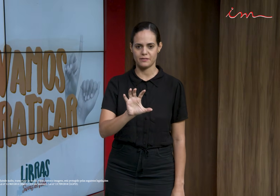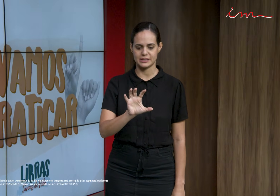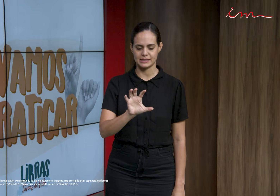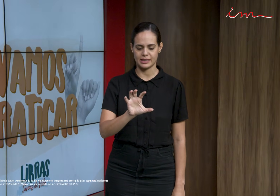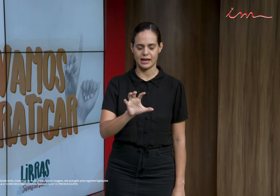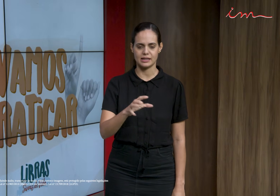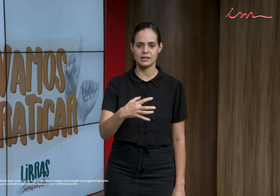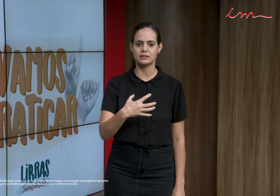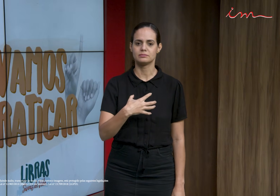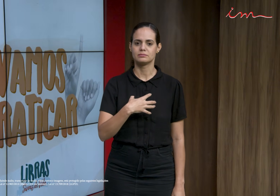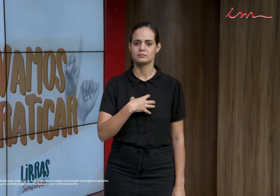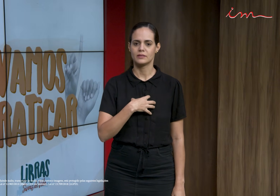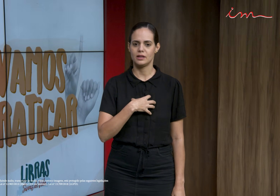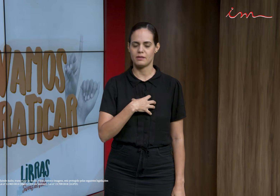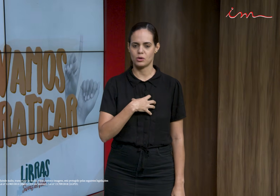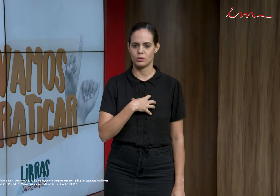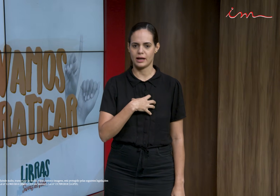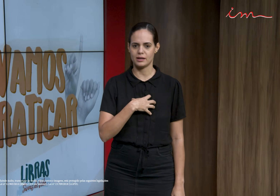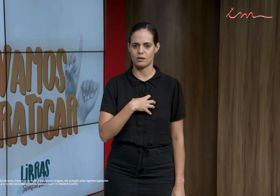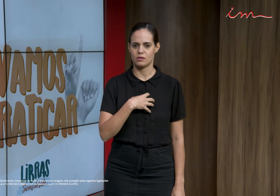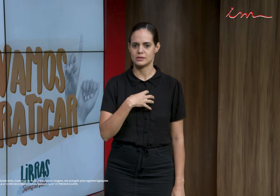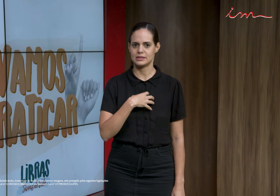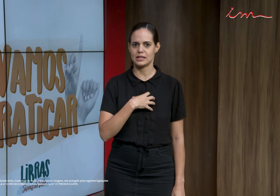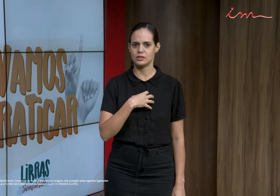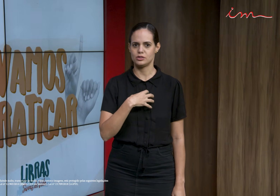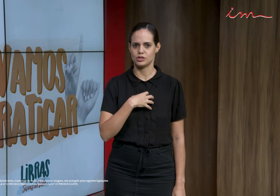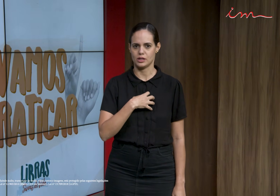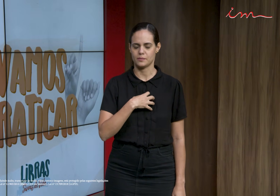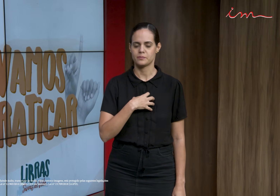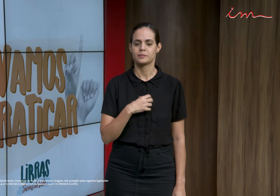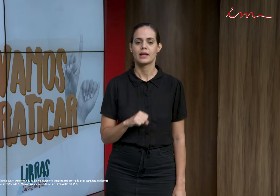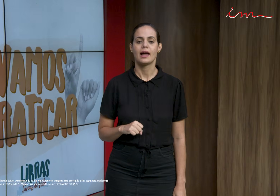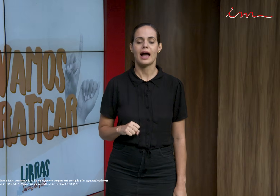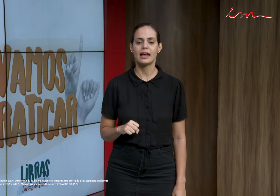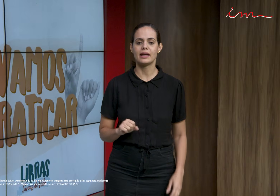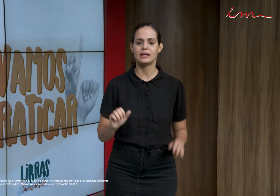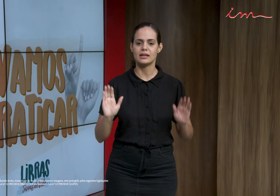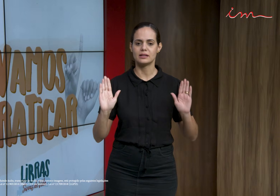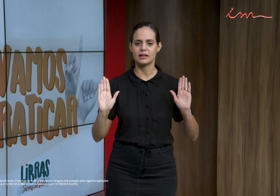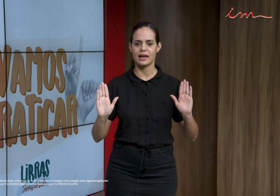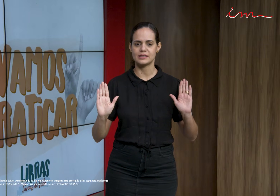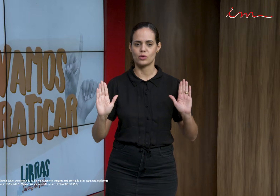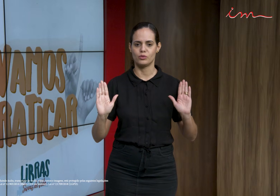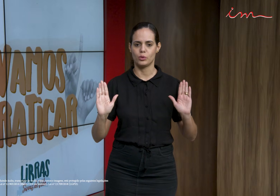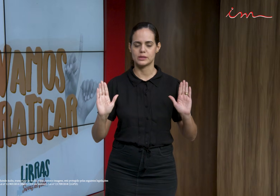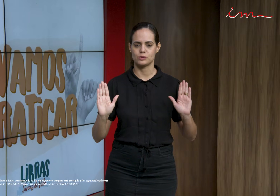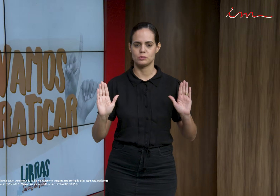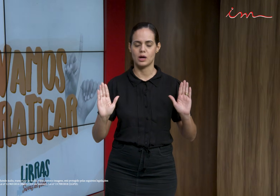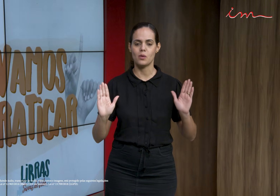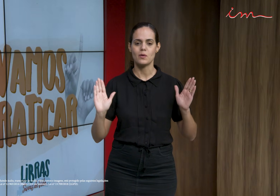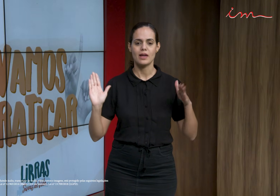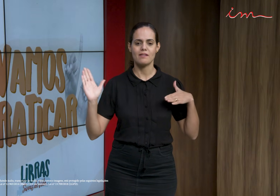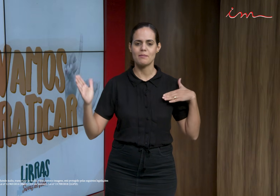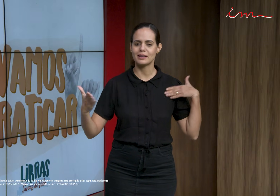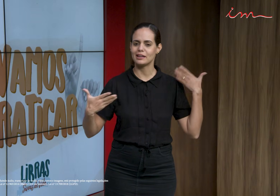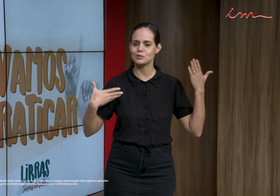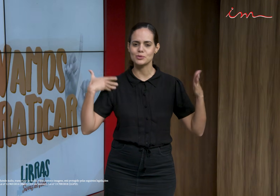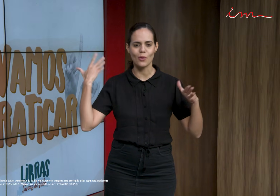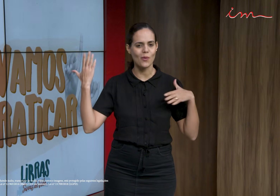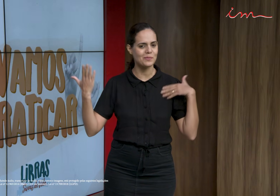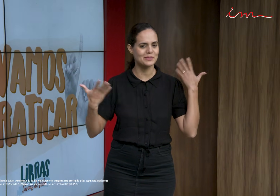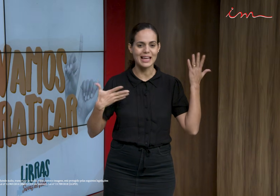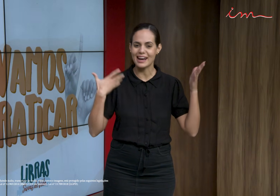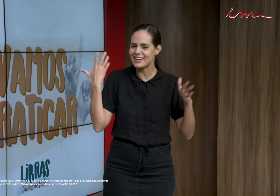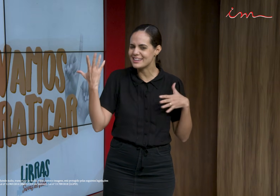sentir. Você vai fazer essa garrinha e vai colocar aqui, ó, sentir. Alegria, essa configuração de mão, e vai bater